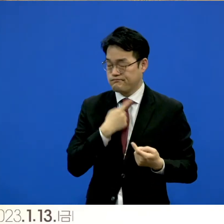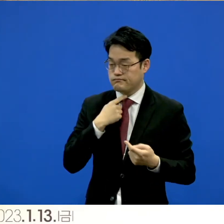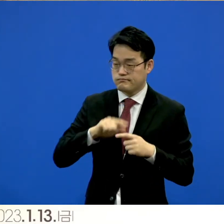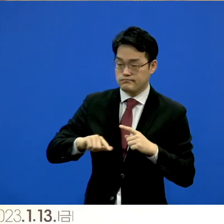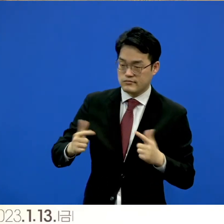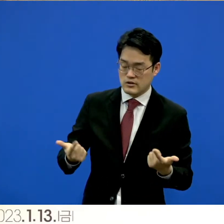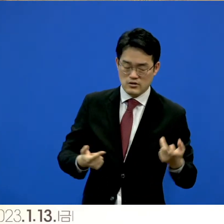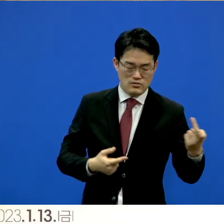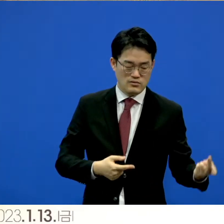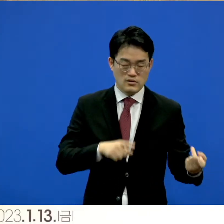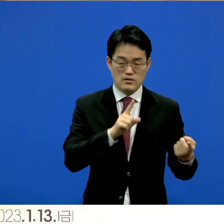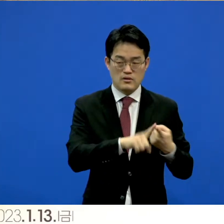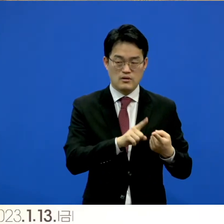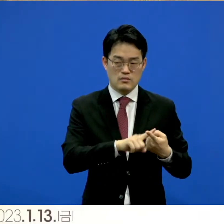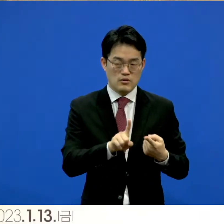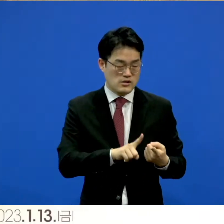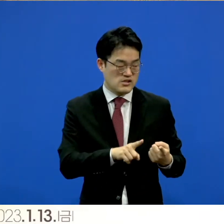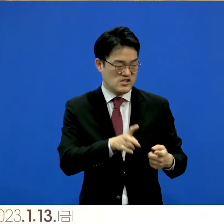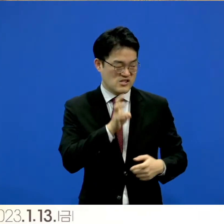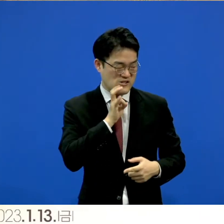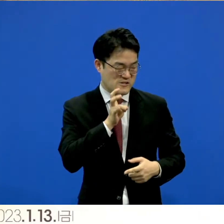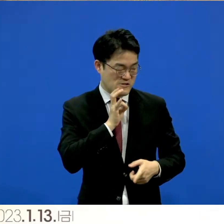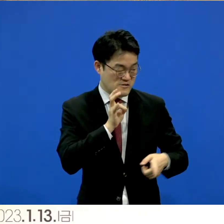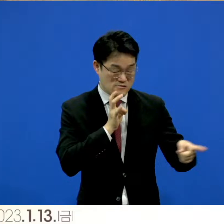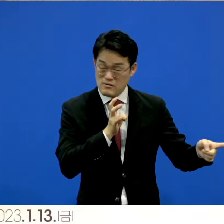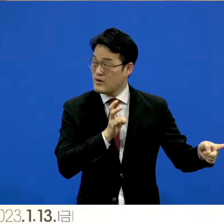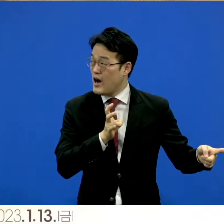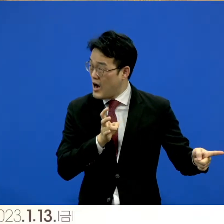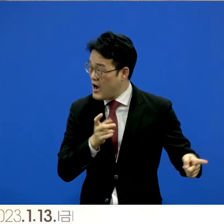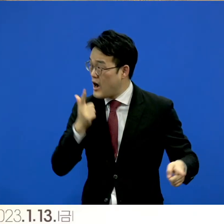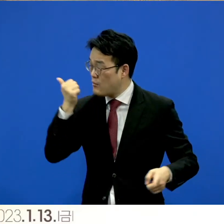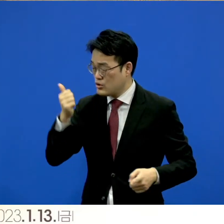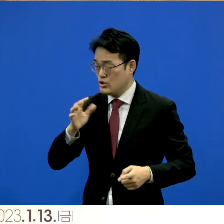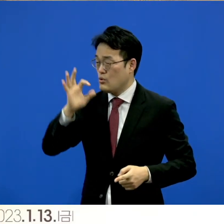함께 아버지의 재산을 말아먹었다.